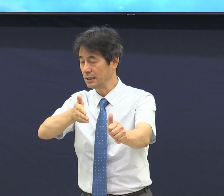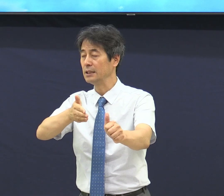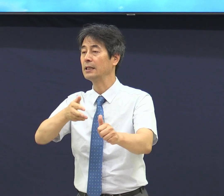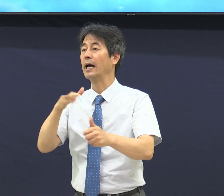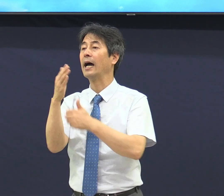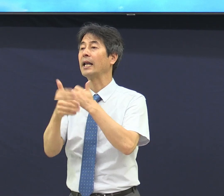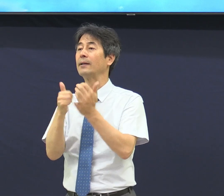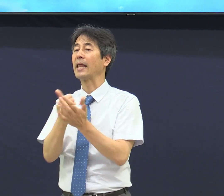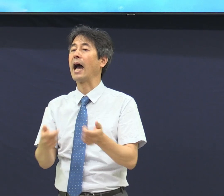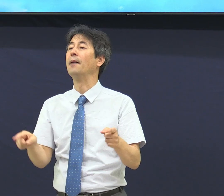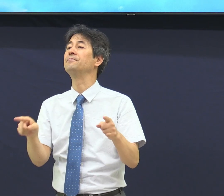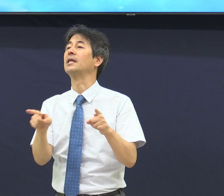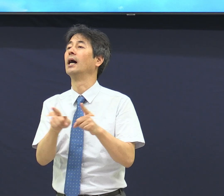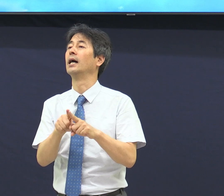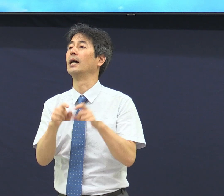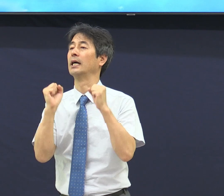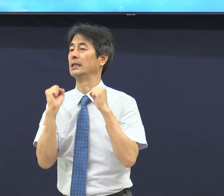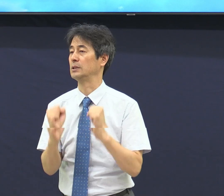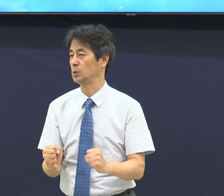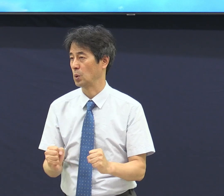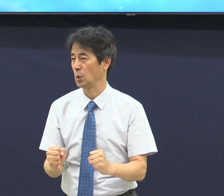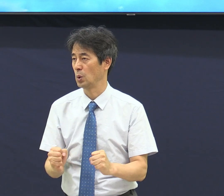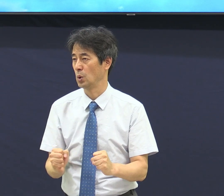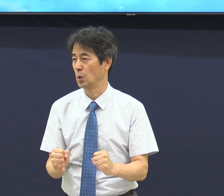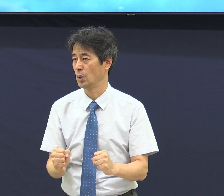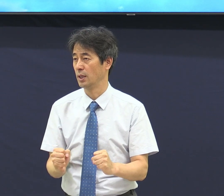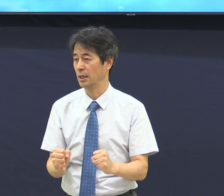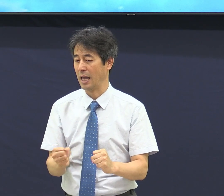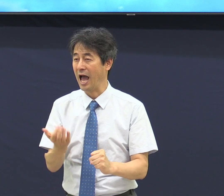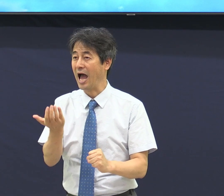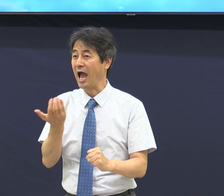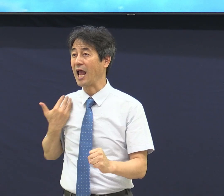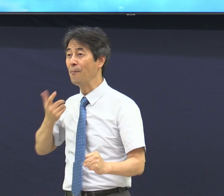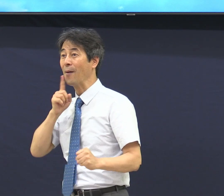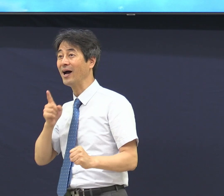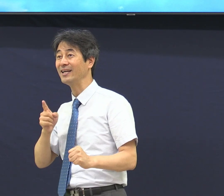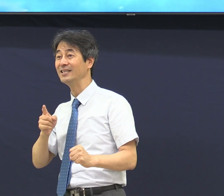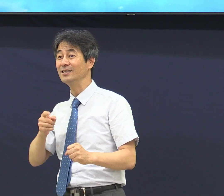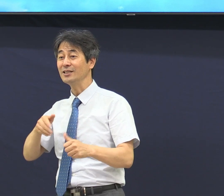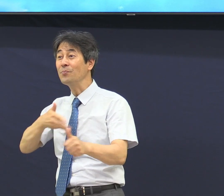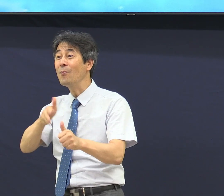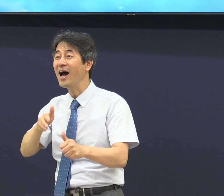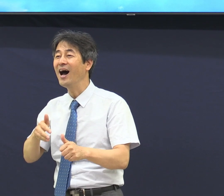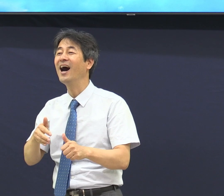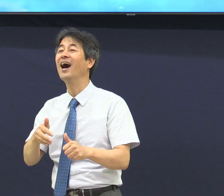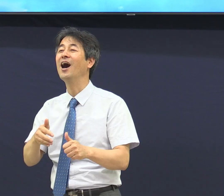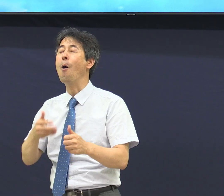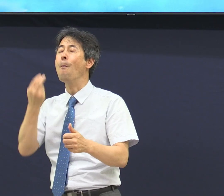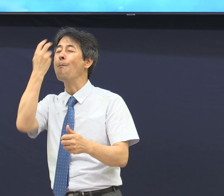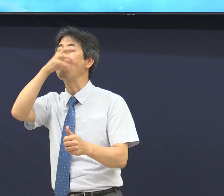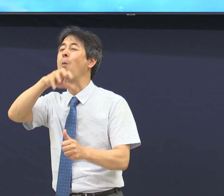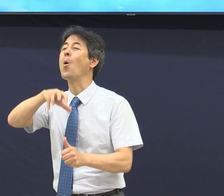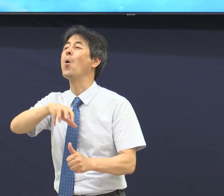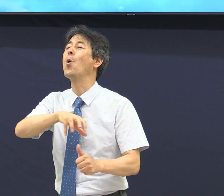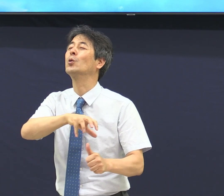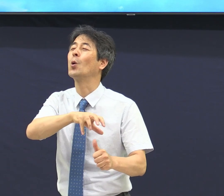운명이라고 생각하지 않았고 하나님의 섭리라 하나님께서 함께 하시고 제가 아까 말씀드렸던 것처럼